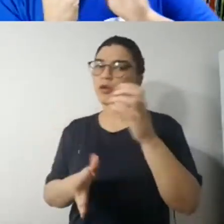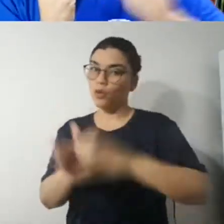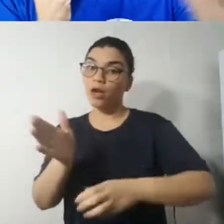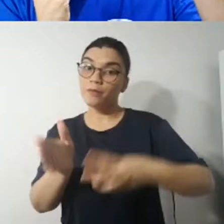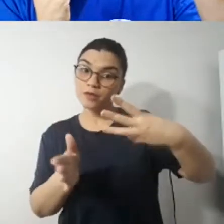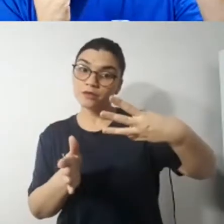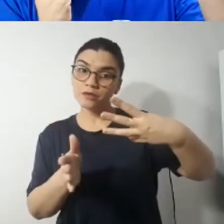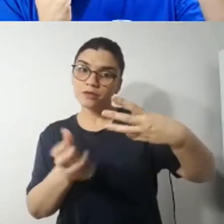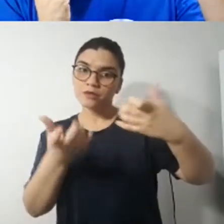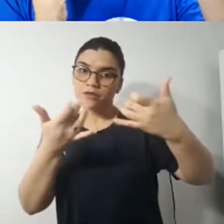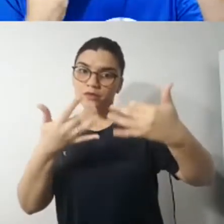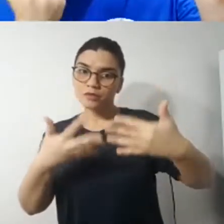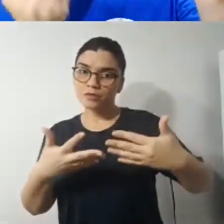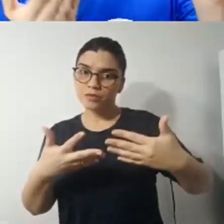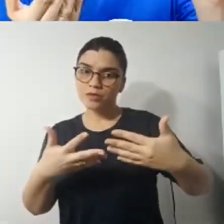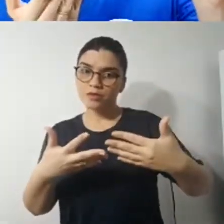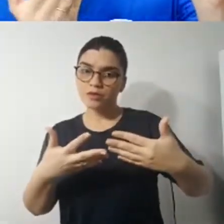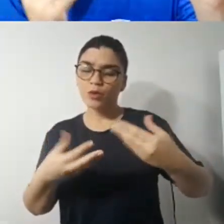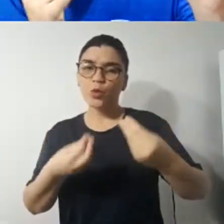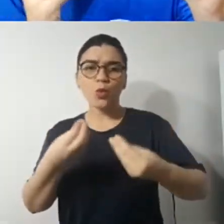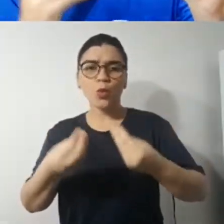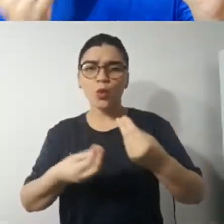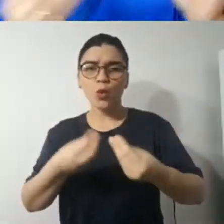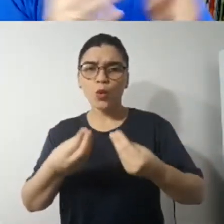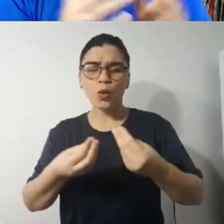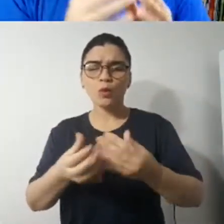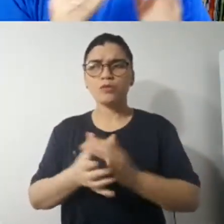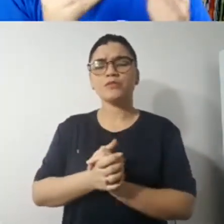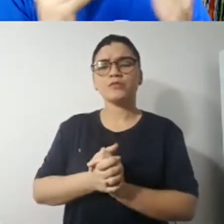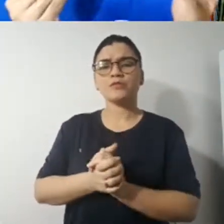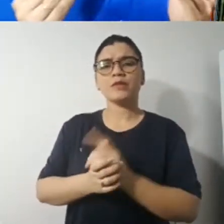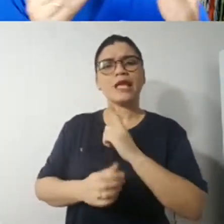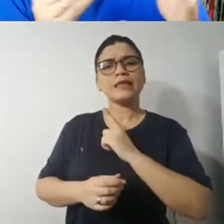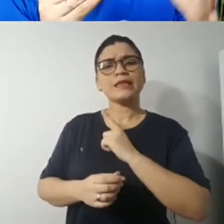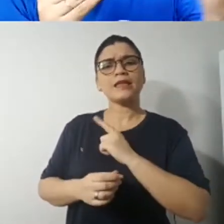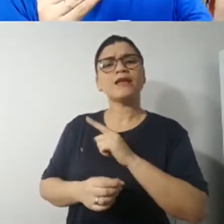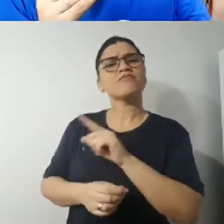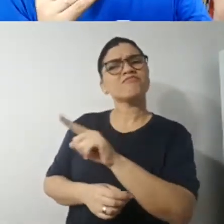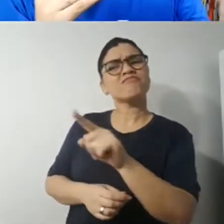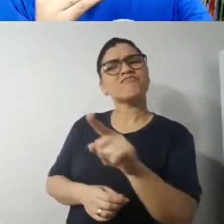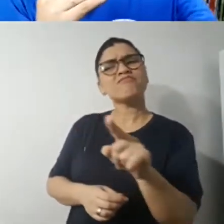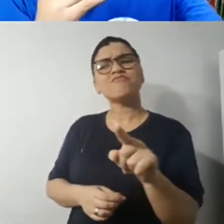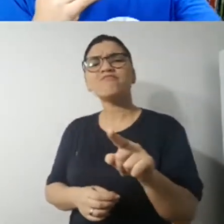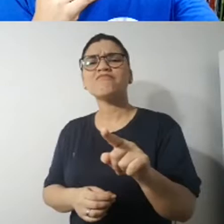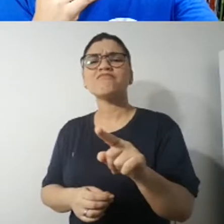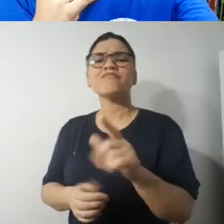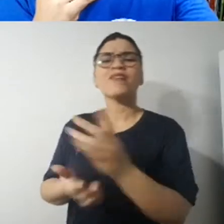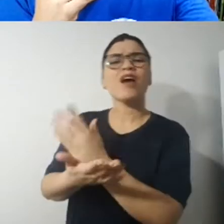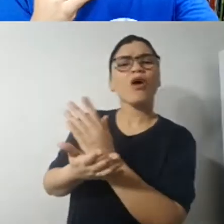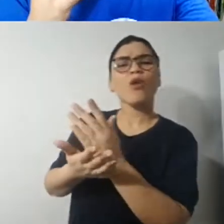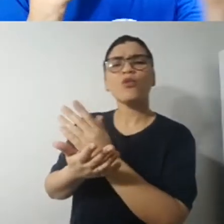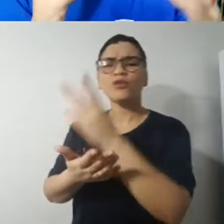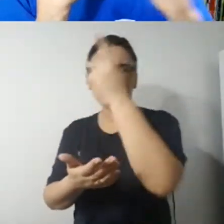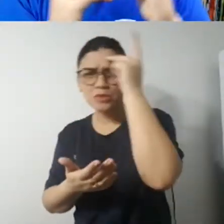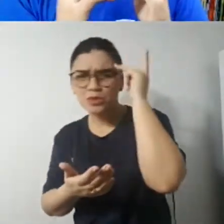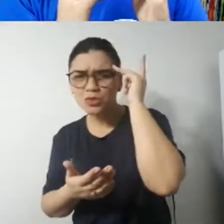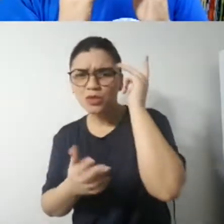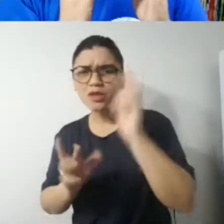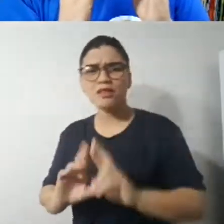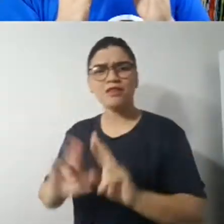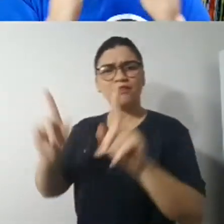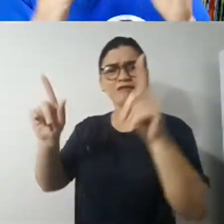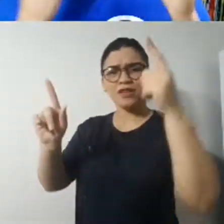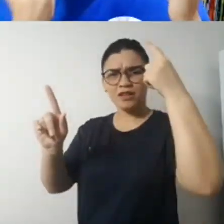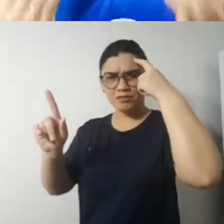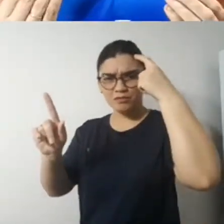para o alvo. Mas aí ele diz, olha, logo depois ele diz, alguns de vocês podem pensar de outra maneira quanto a isso.